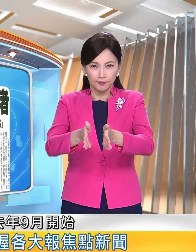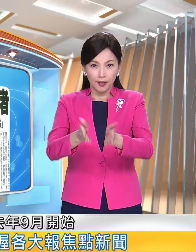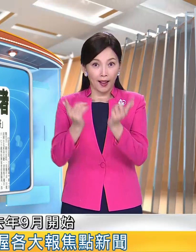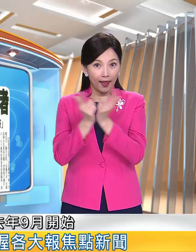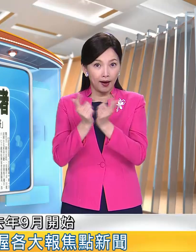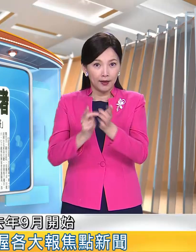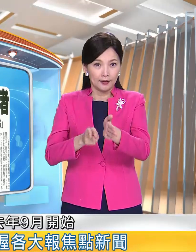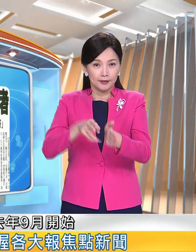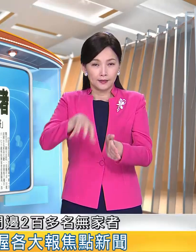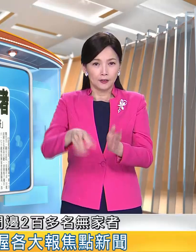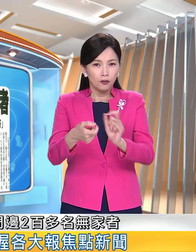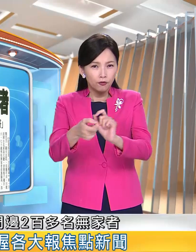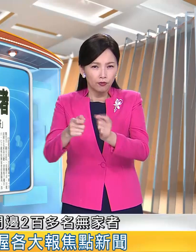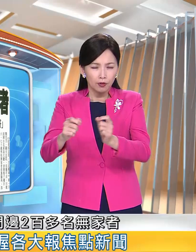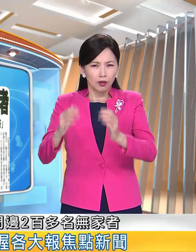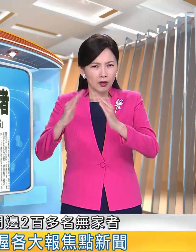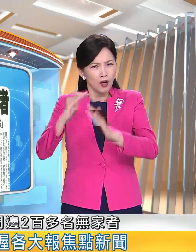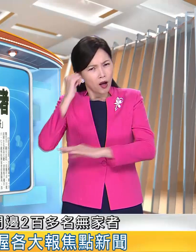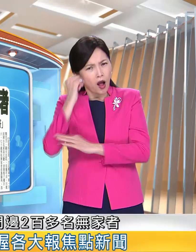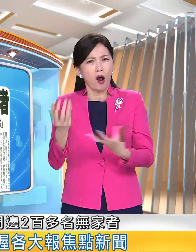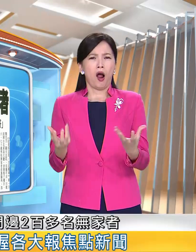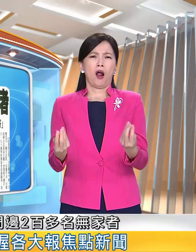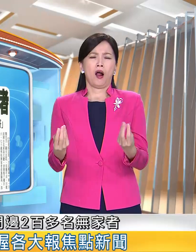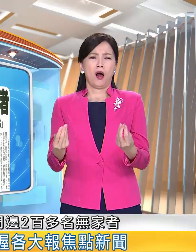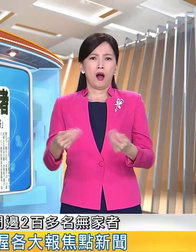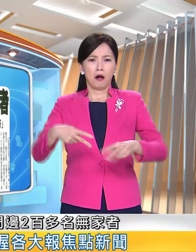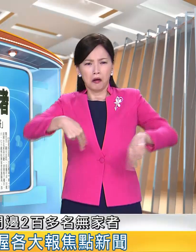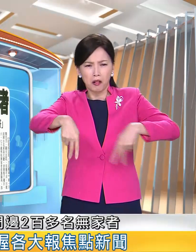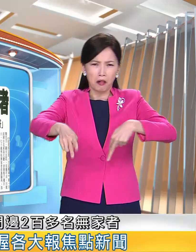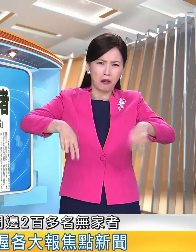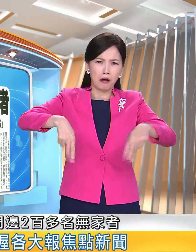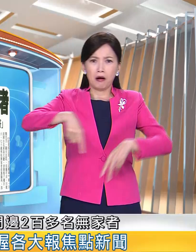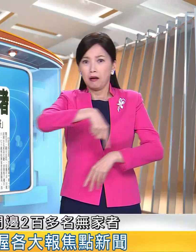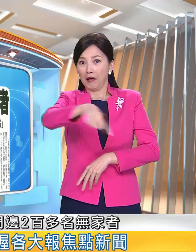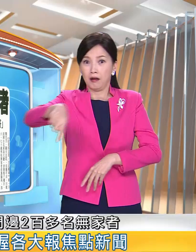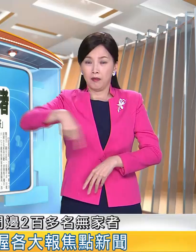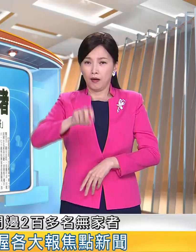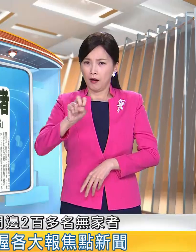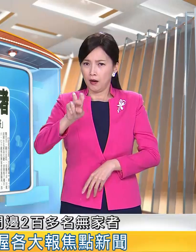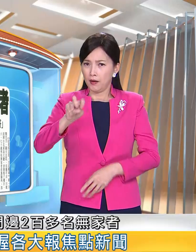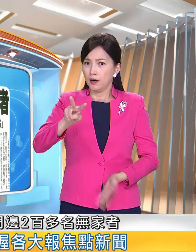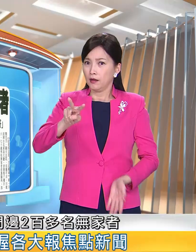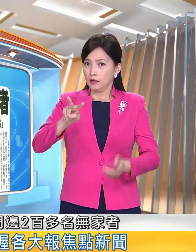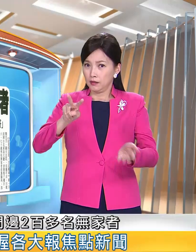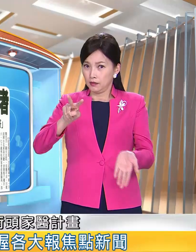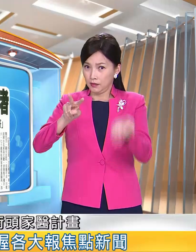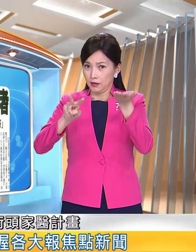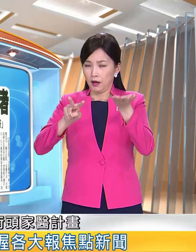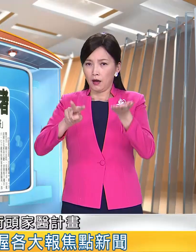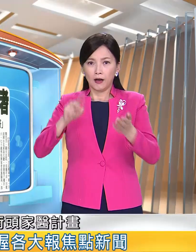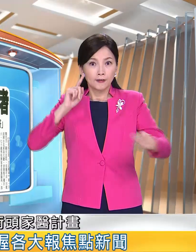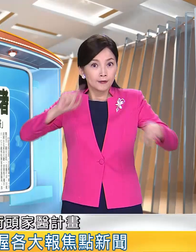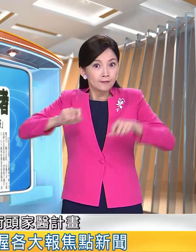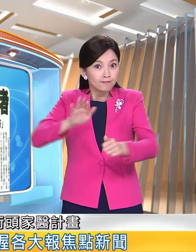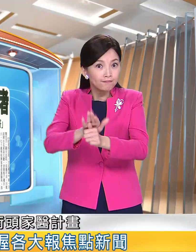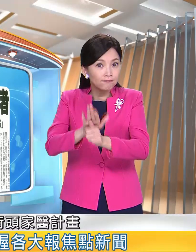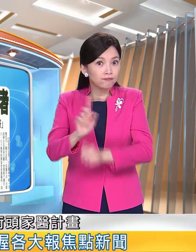始，针对台北车站周边200多名无家者，展开了全国首件